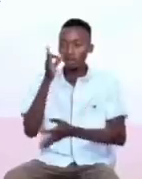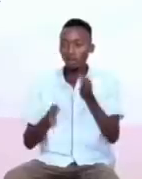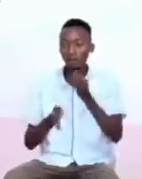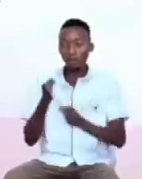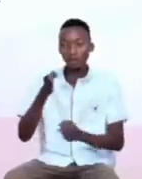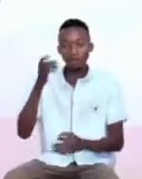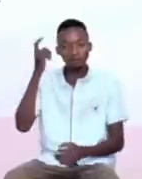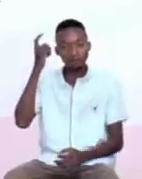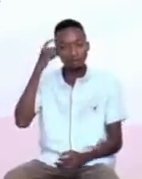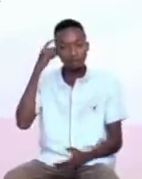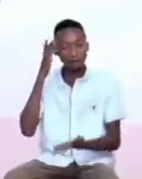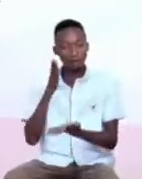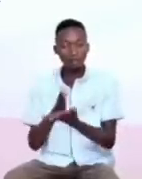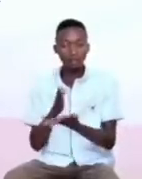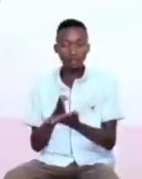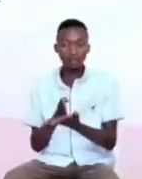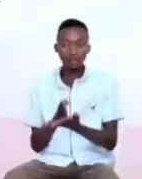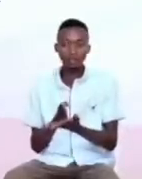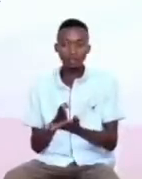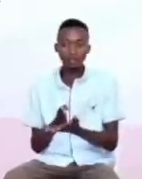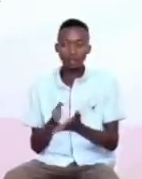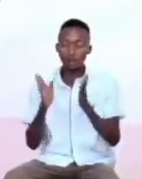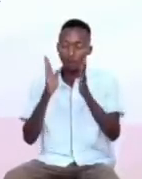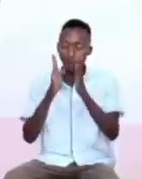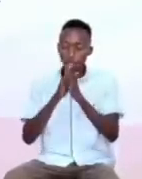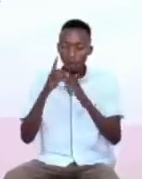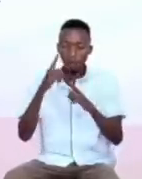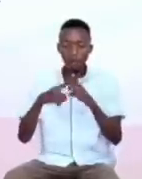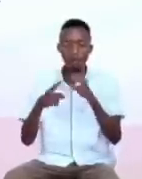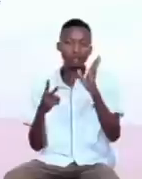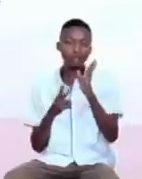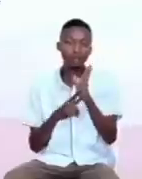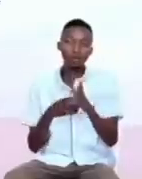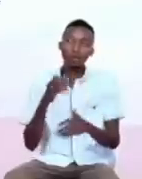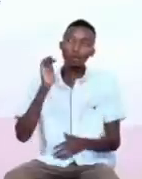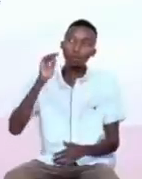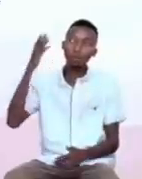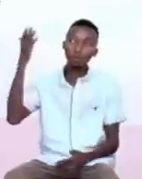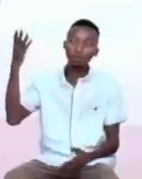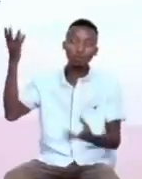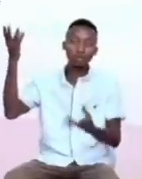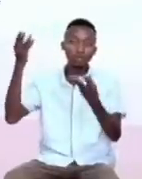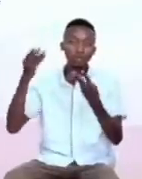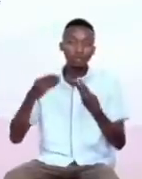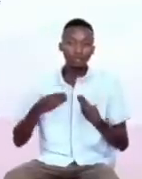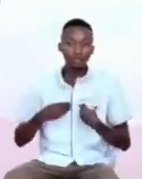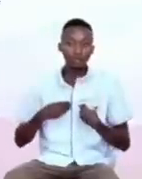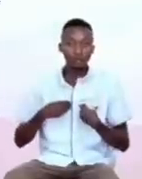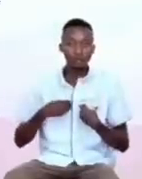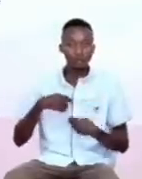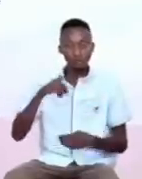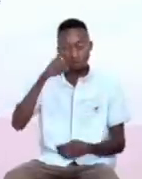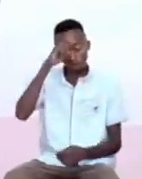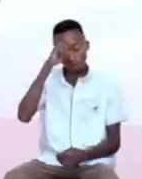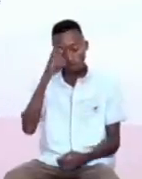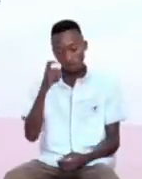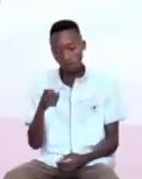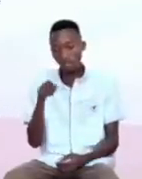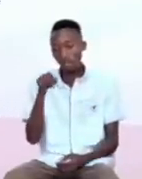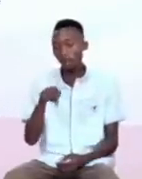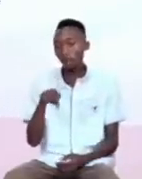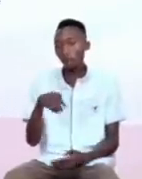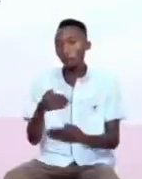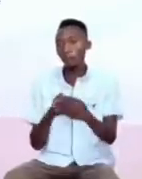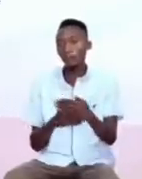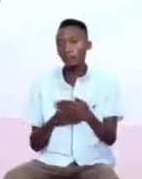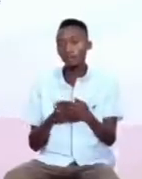unafikiria. Ndio maana ukanyaga hapa kuongea, omba mara saba, mwambie Mungu nipe hekima. Maana hapa unaweza ukaharibu watu, hapa unaweza ukatengeneza watu. Hapa. Hapa